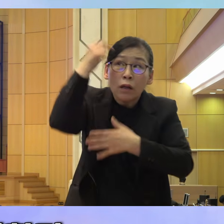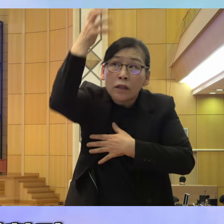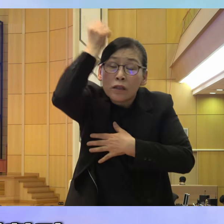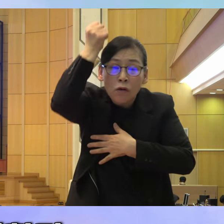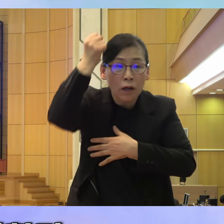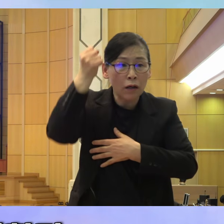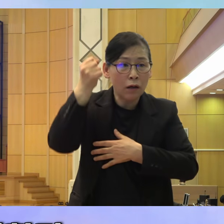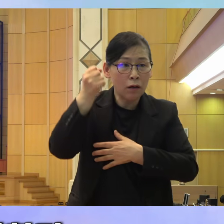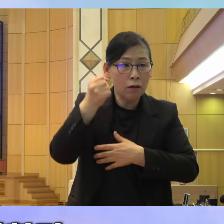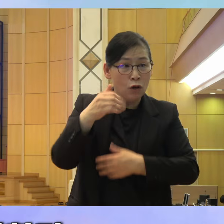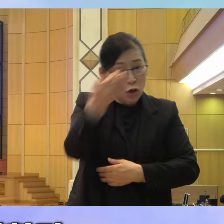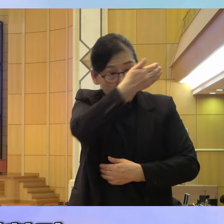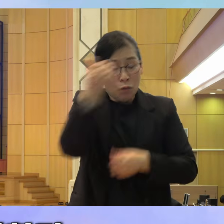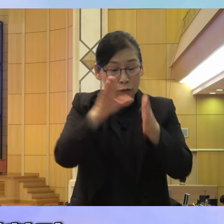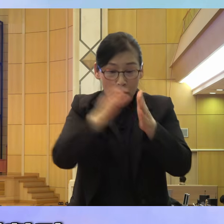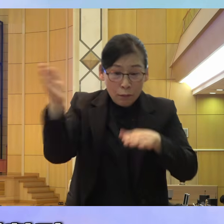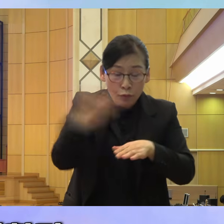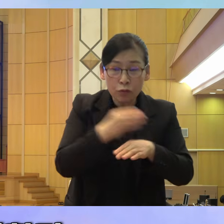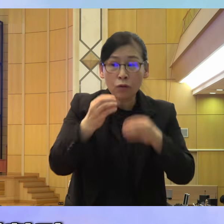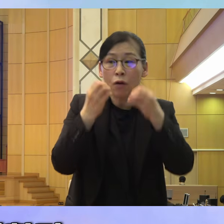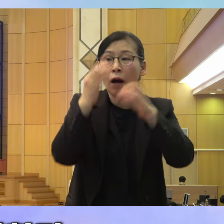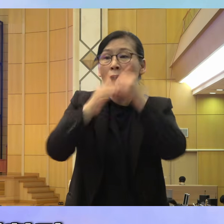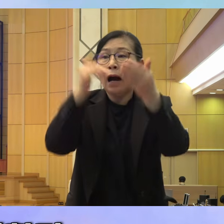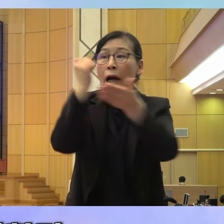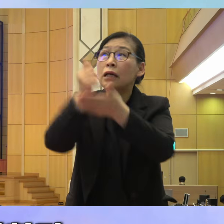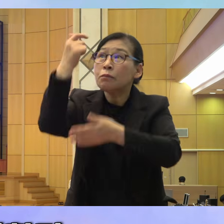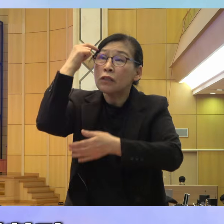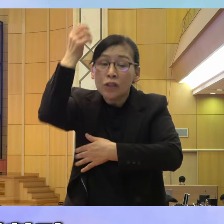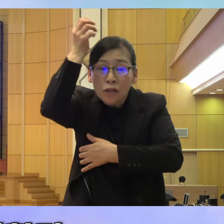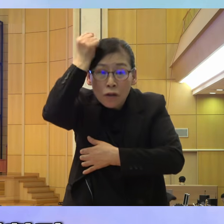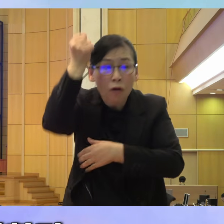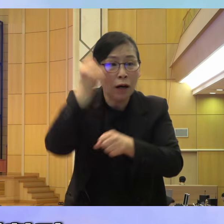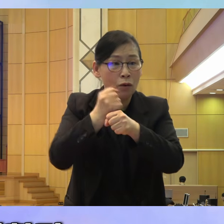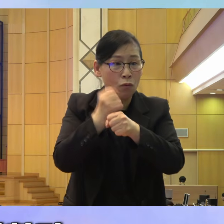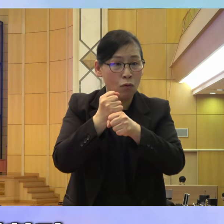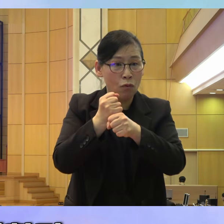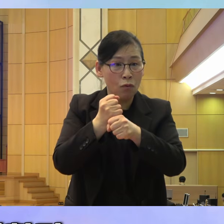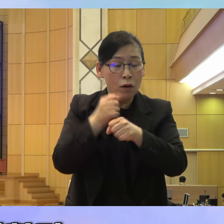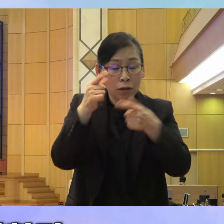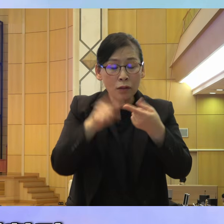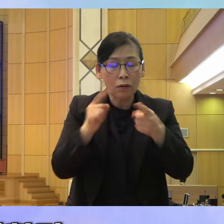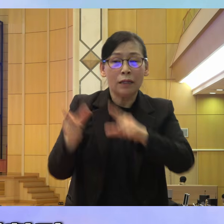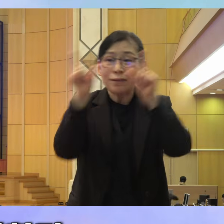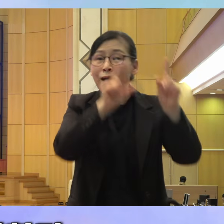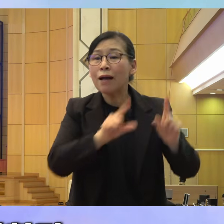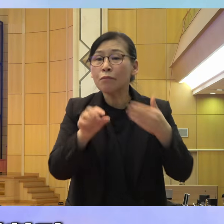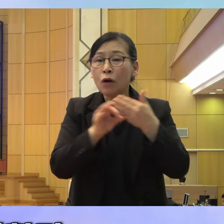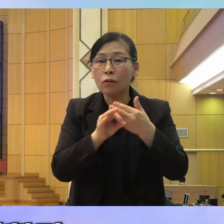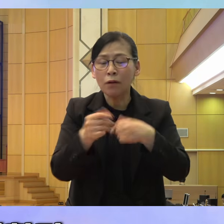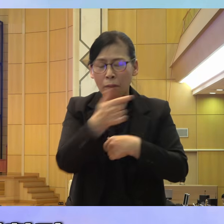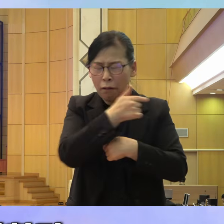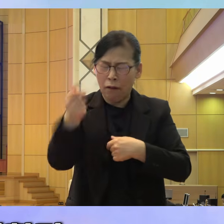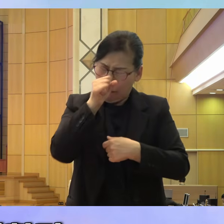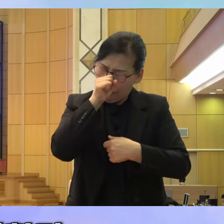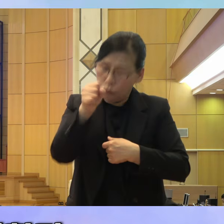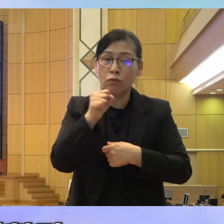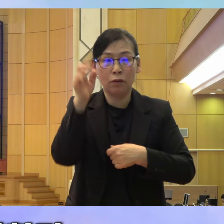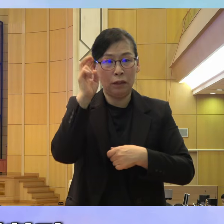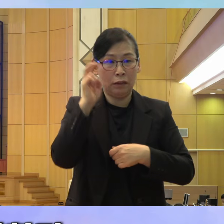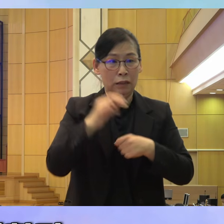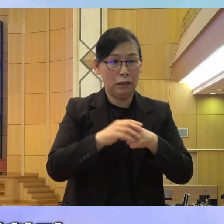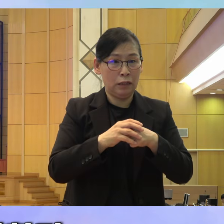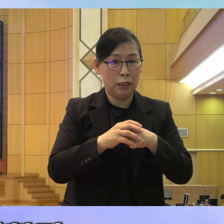아, 젊었을 때부터 창조주 하나님을 기억하고 그렇게 살았더라면 얼마나 좋았을까.